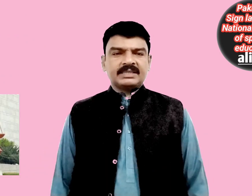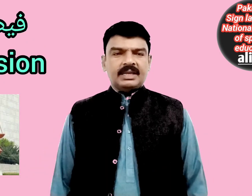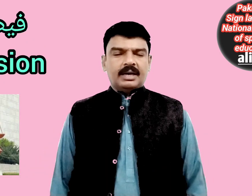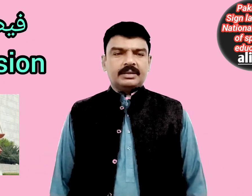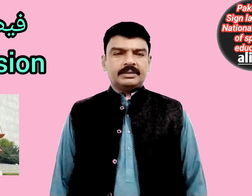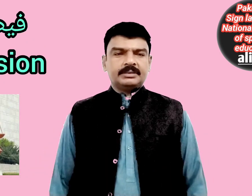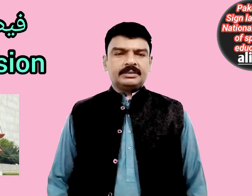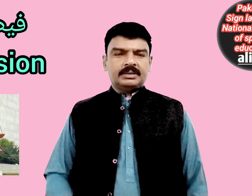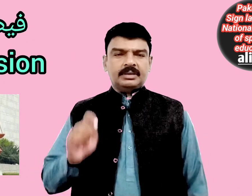فیصلہ